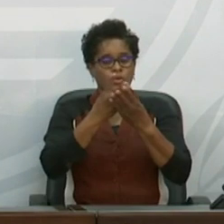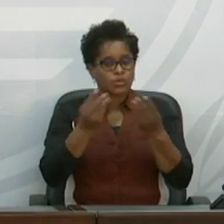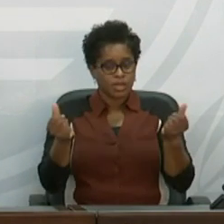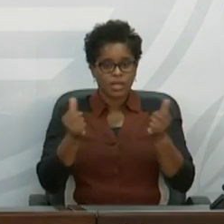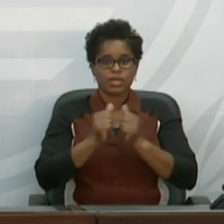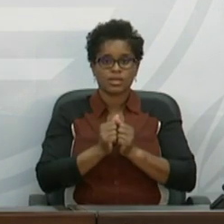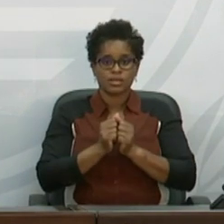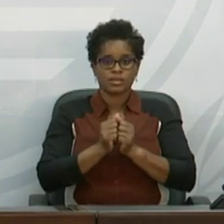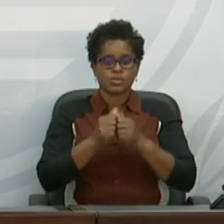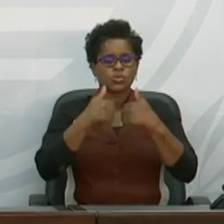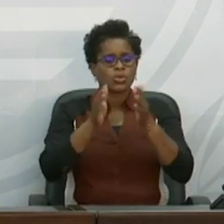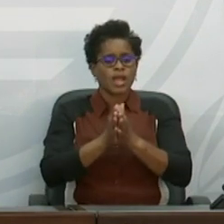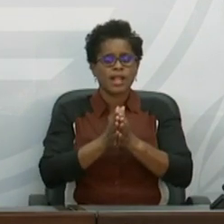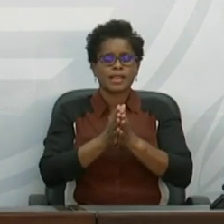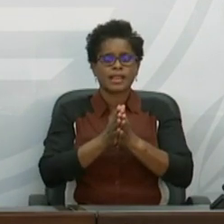resultados de um total de